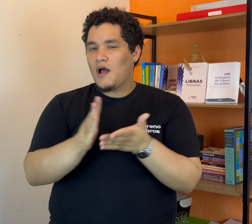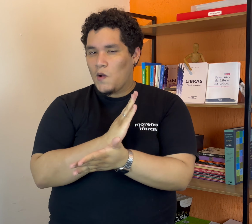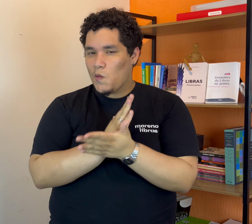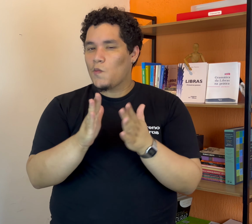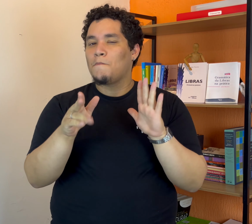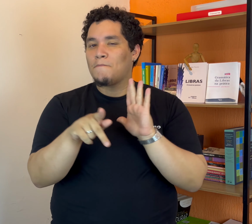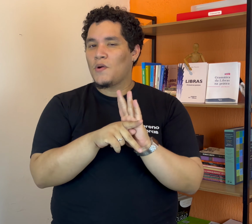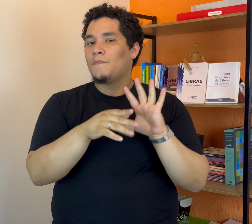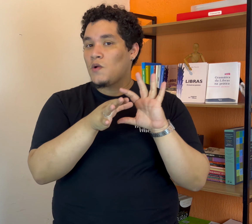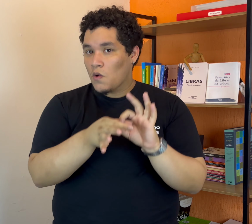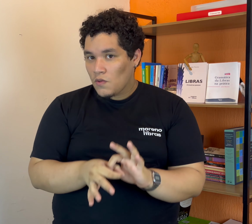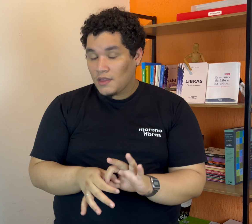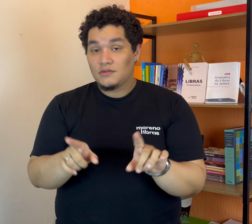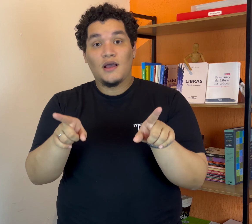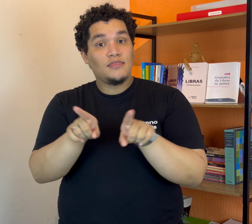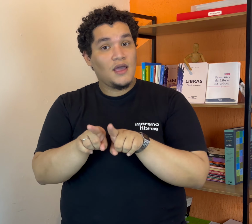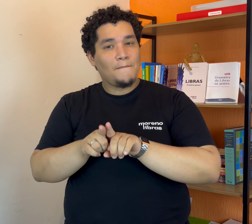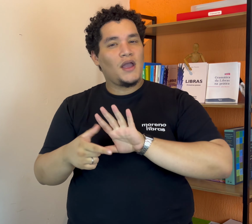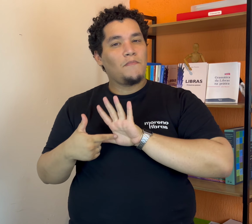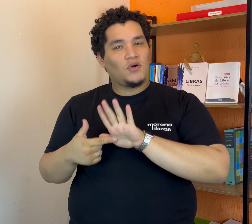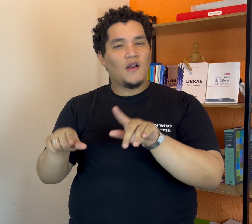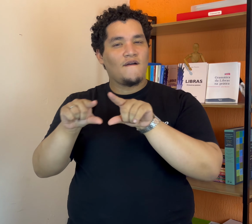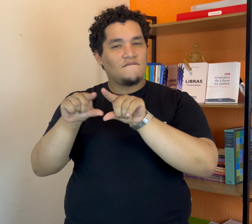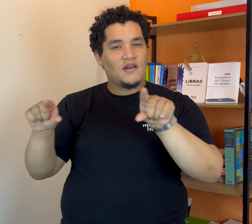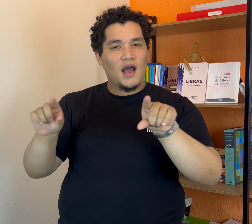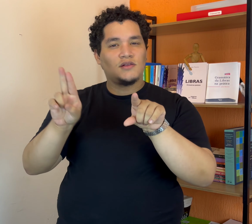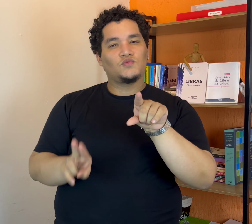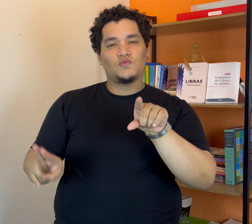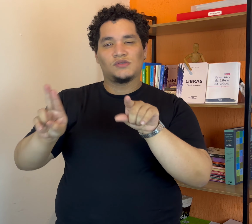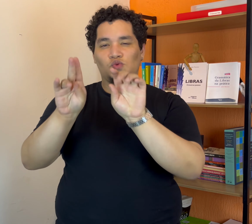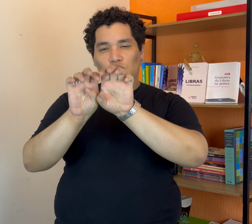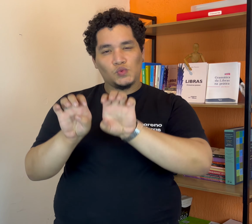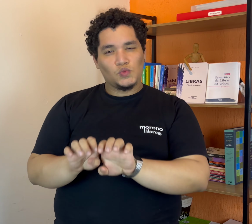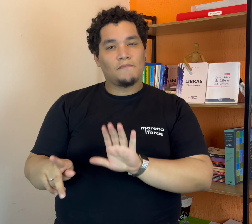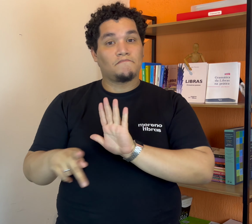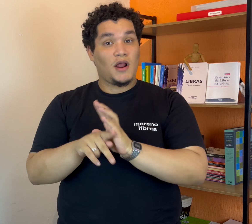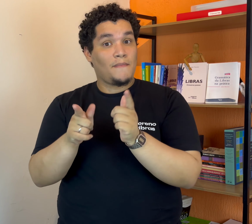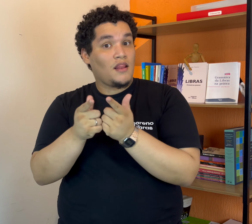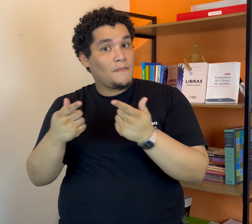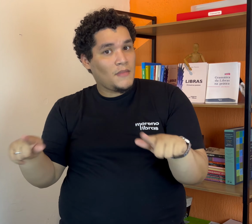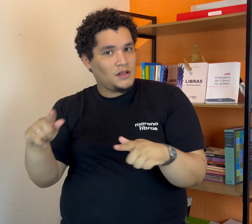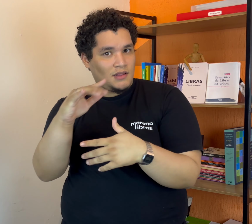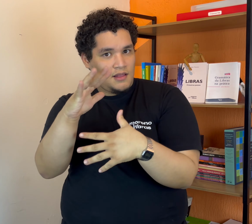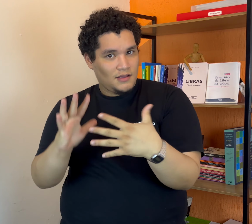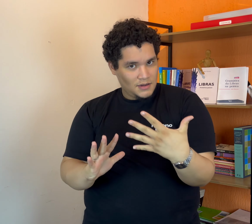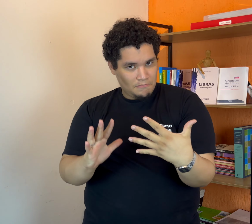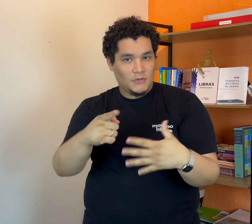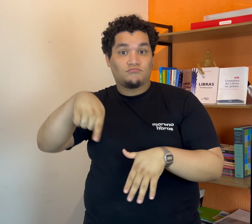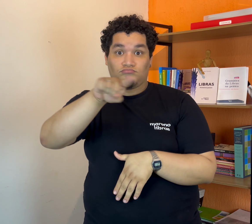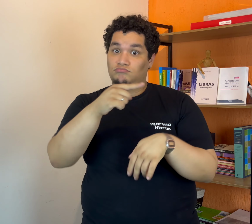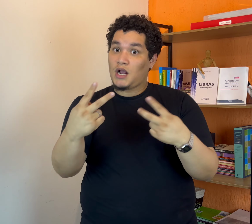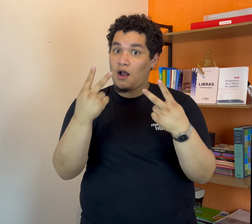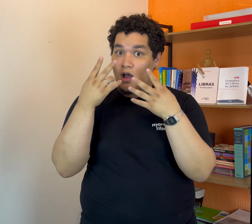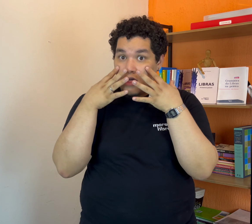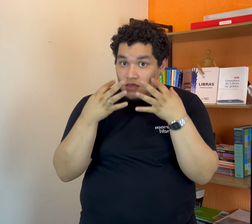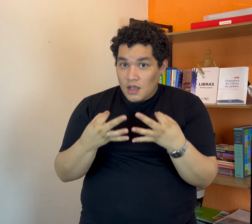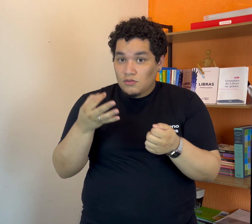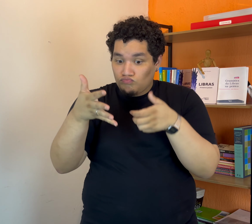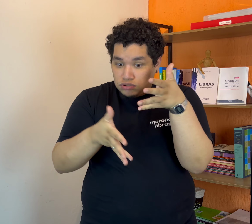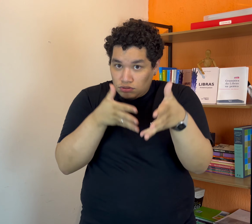apresentar alguns sinais relacionados ao contexto e também algumas frases contextualizadas utilizando a estrutura gramatical da Libras. É preciso que